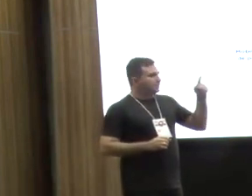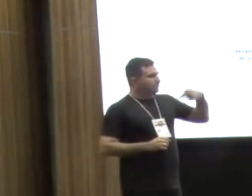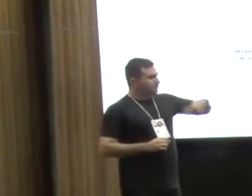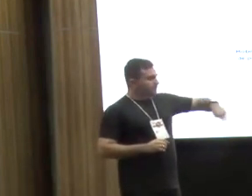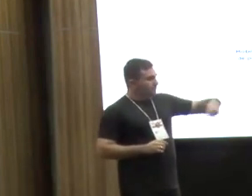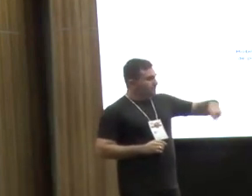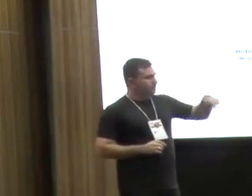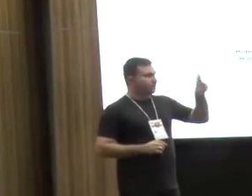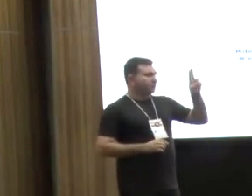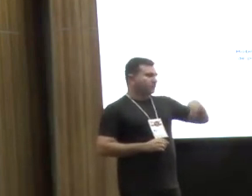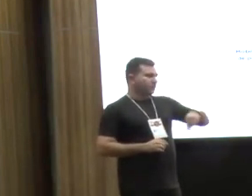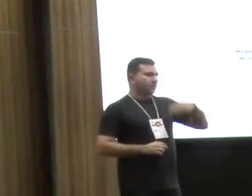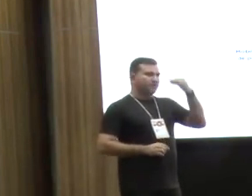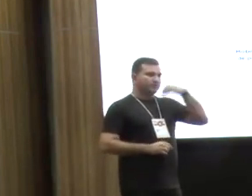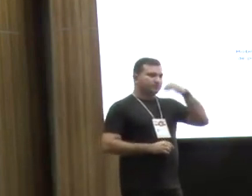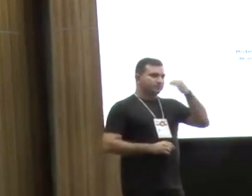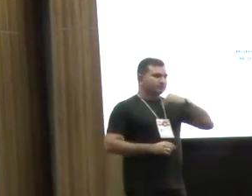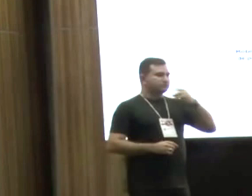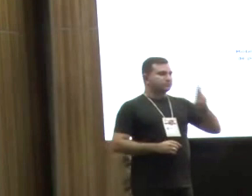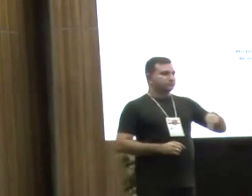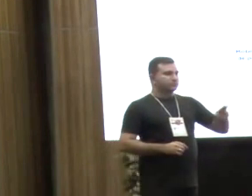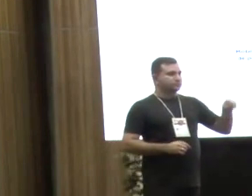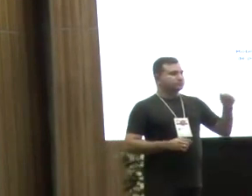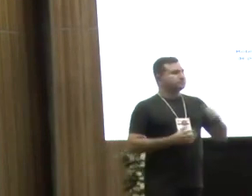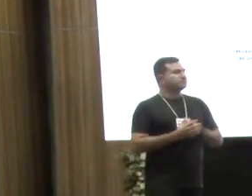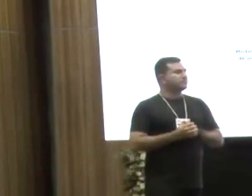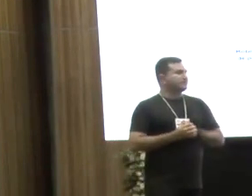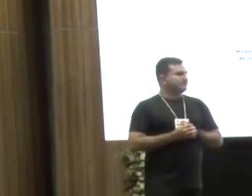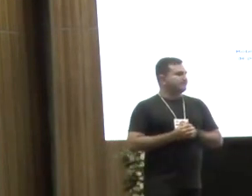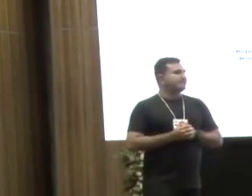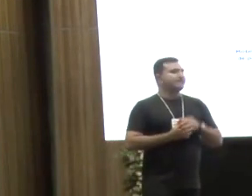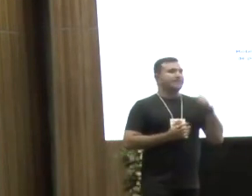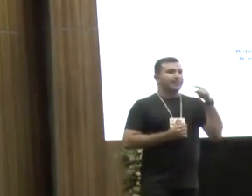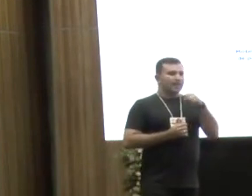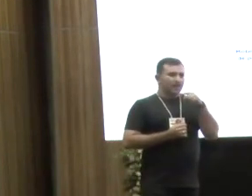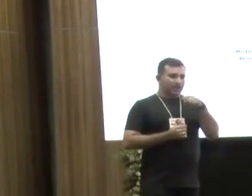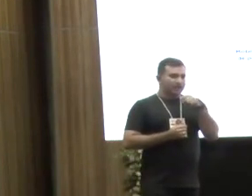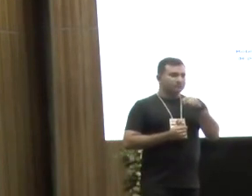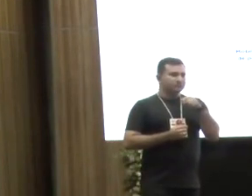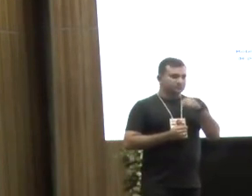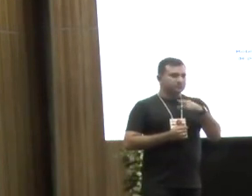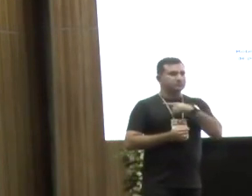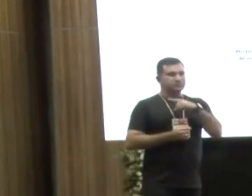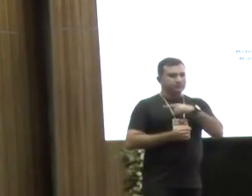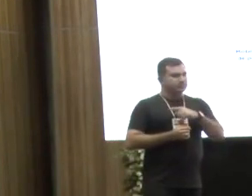professora, nunca foi fraca. Mesmo quando ela